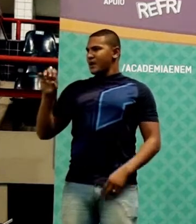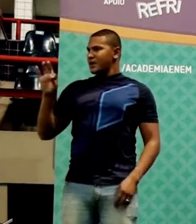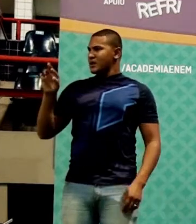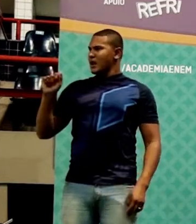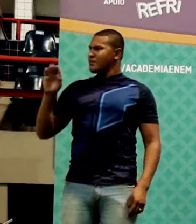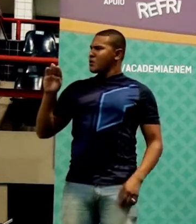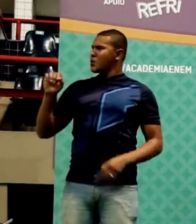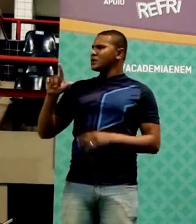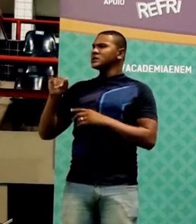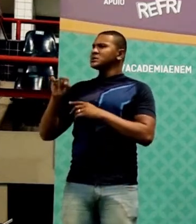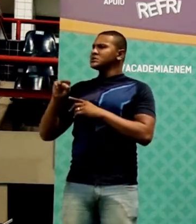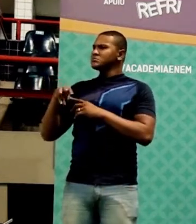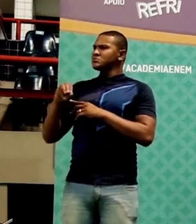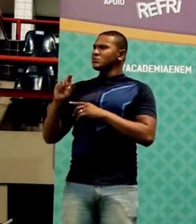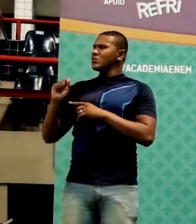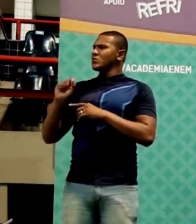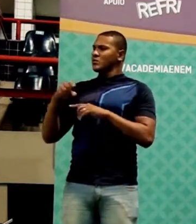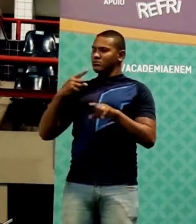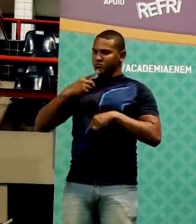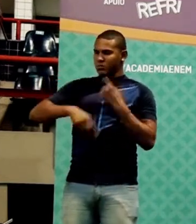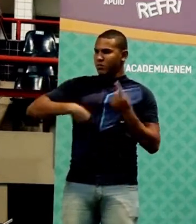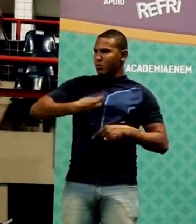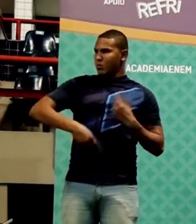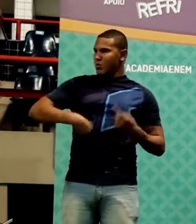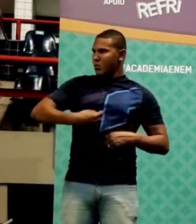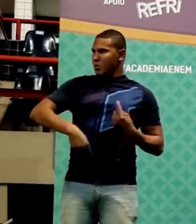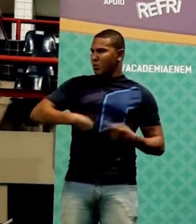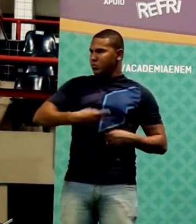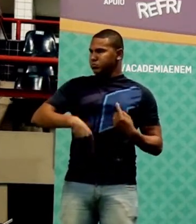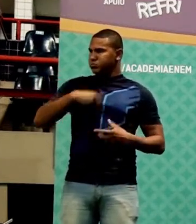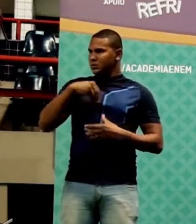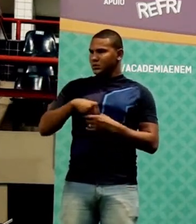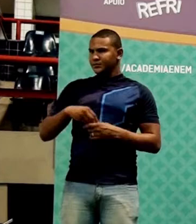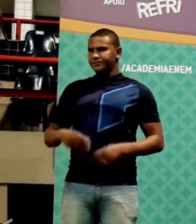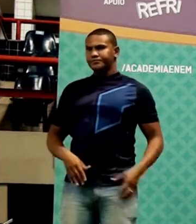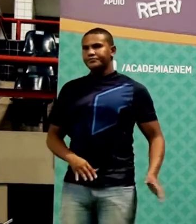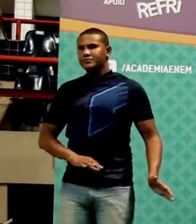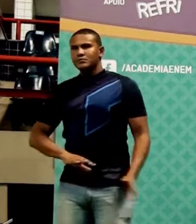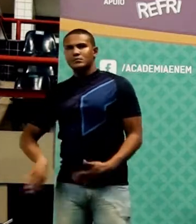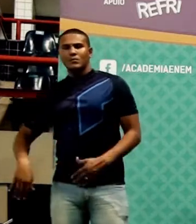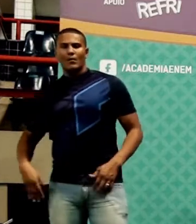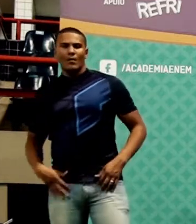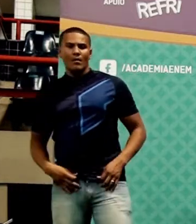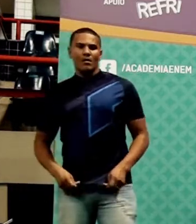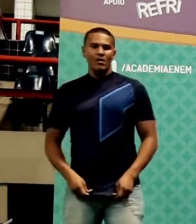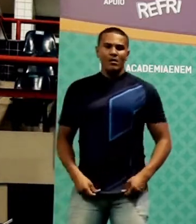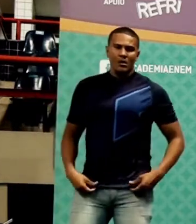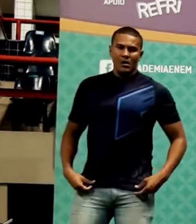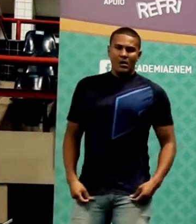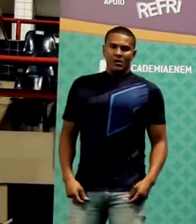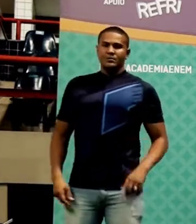corpo desenvolve as atividades orgânicas. Questão 2.